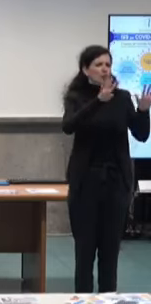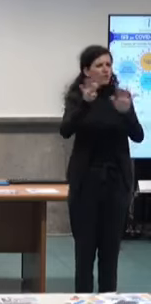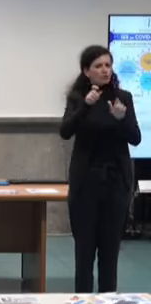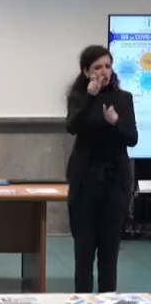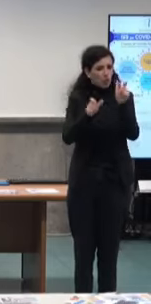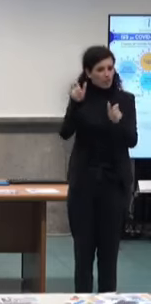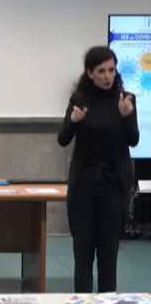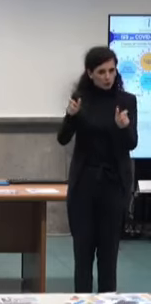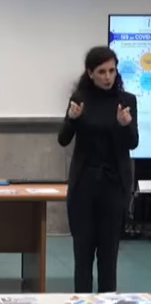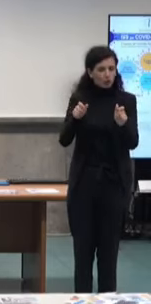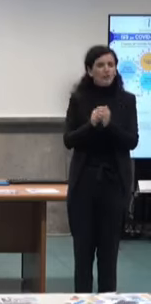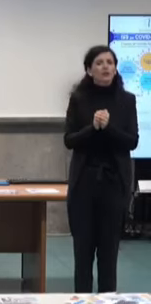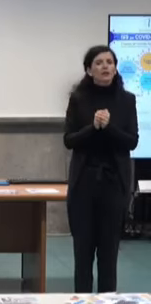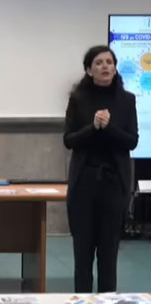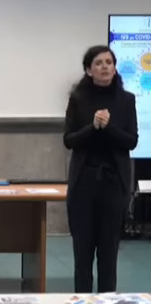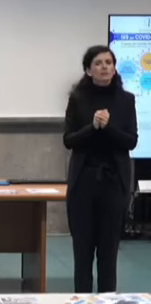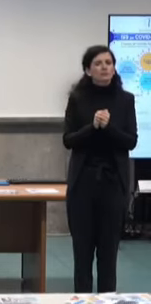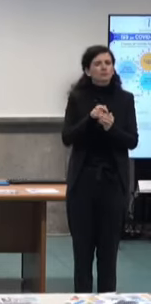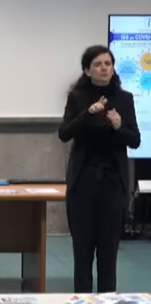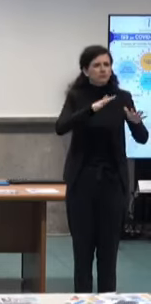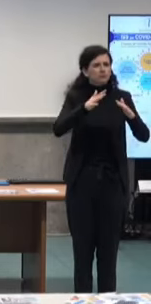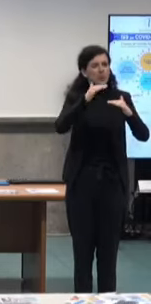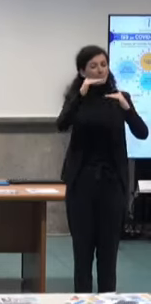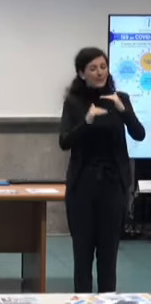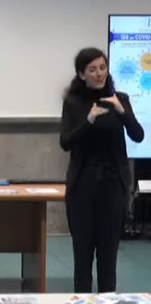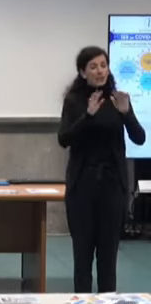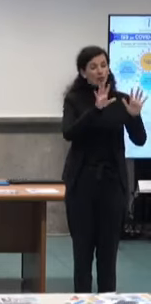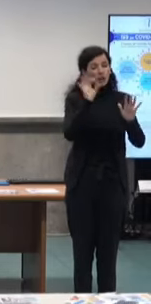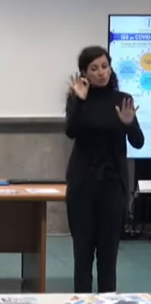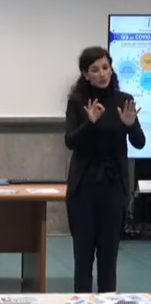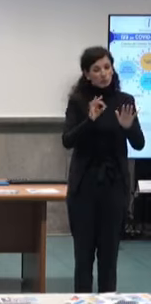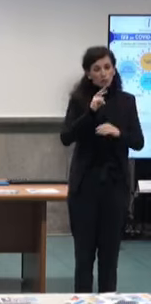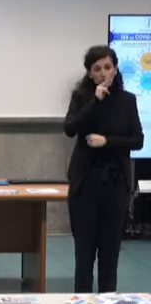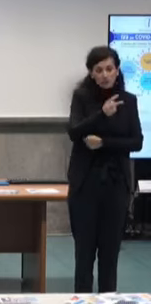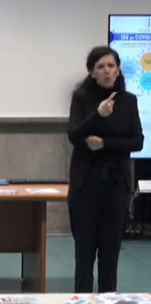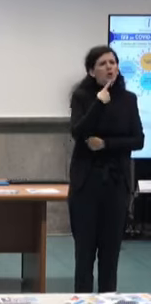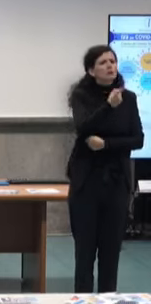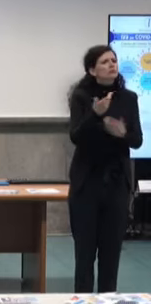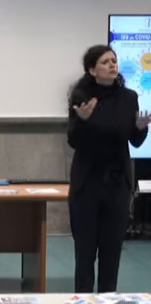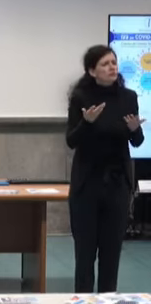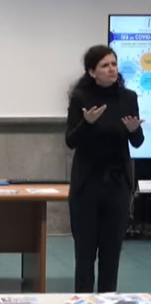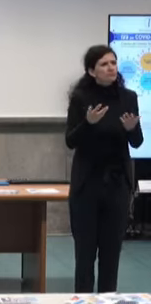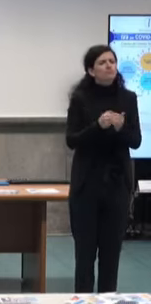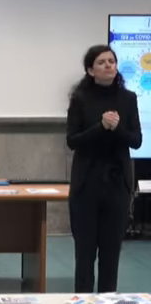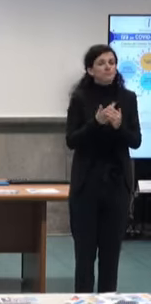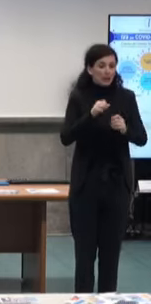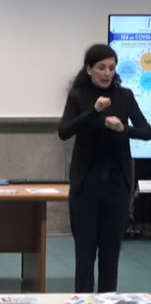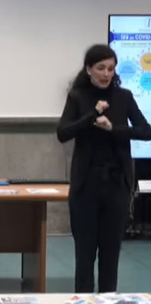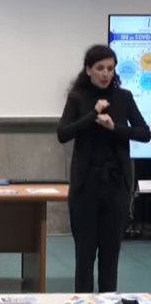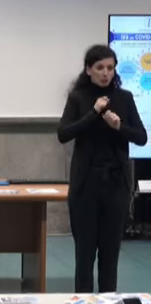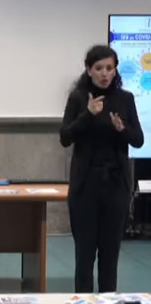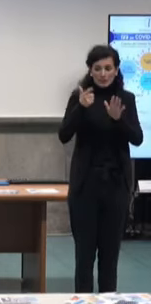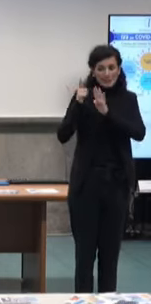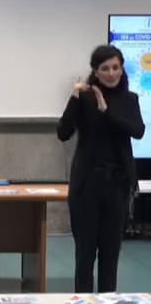coloro che hanno risposto cioè soltanto un meno di un 10 per cento di queste residenze hanno dichiarato di aver registrato immagino nelle ultime